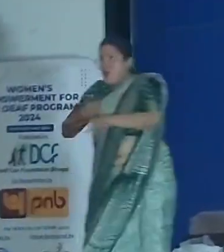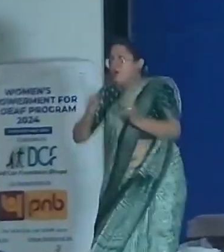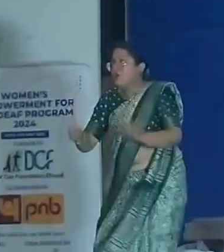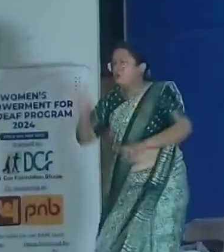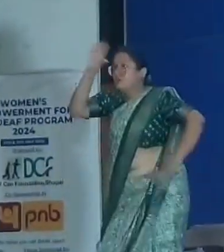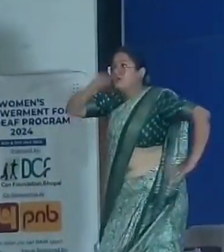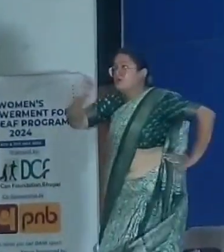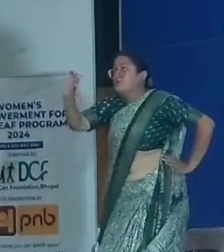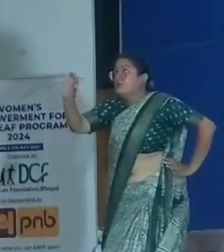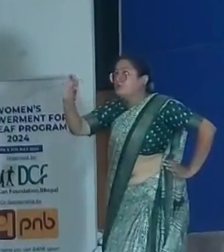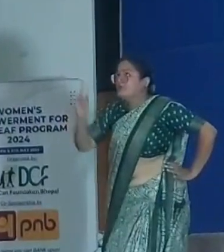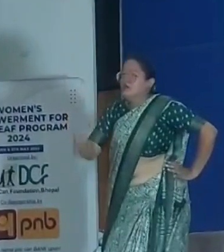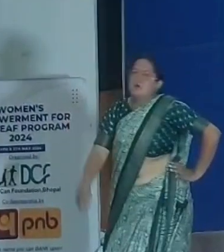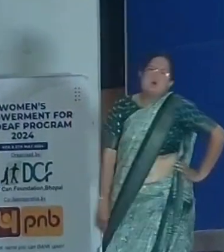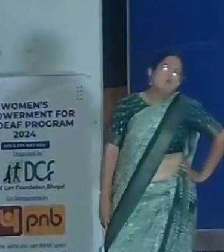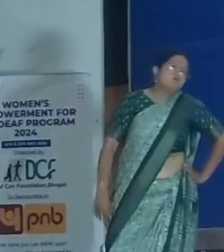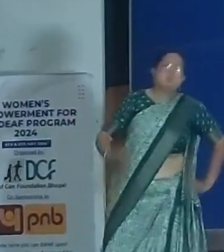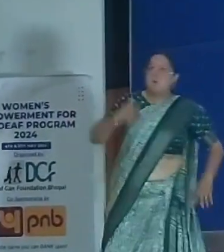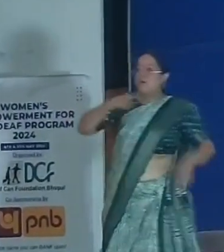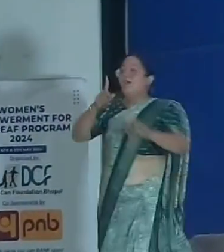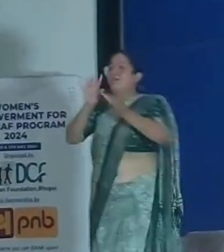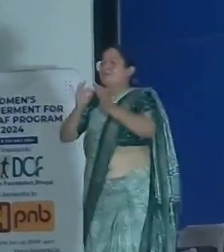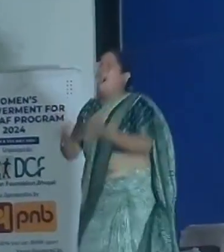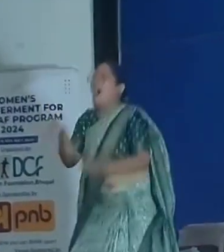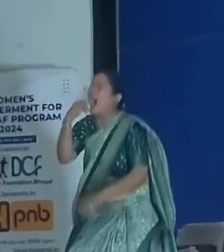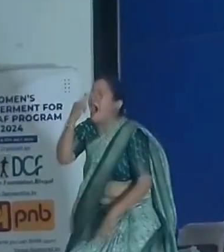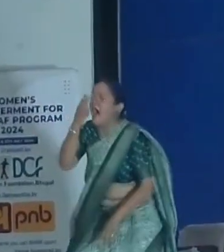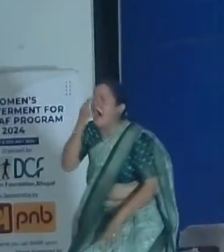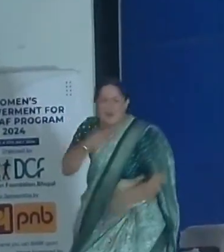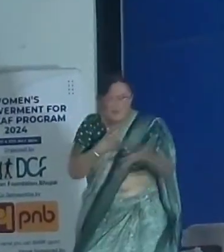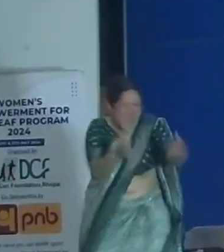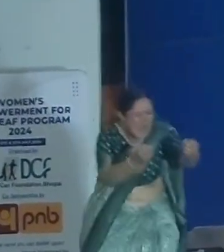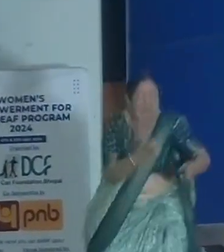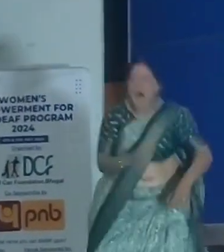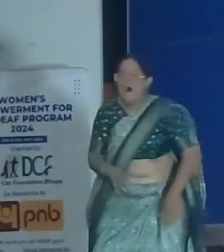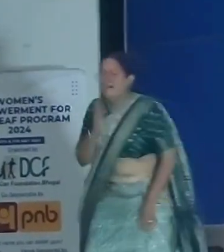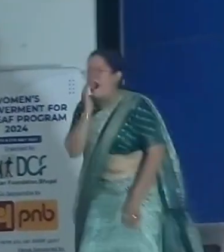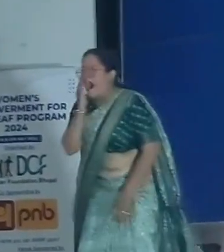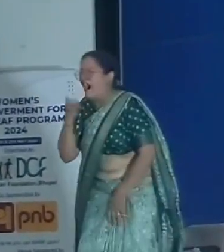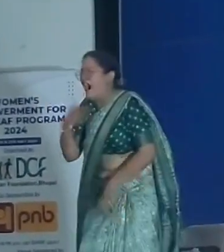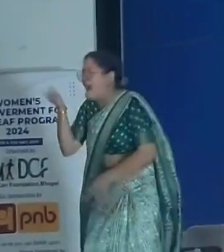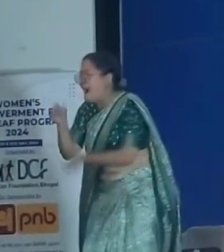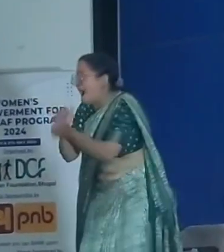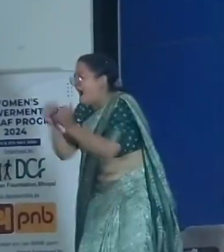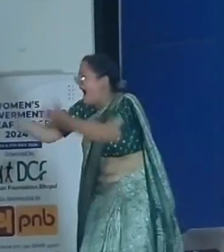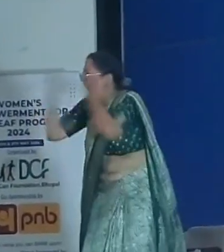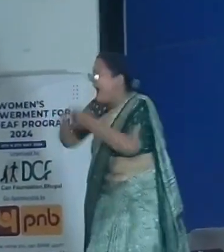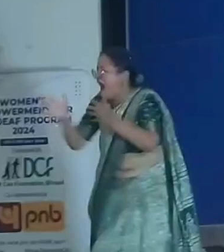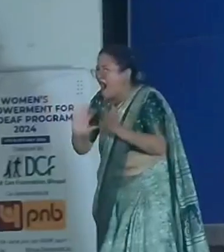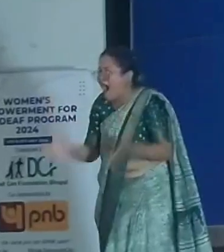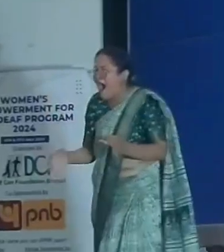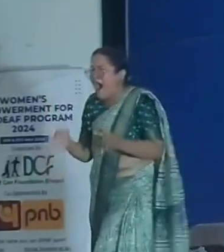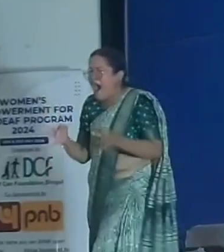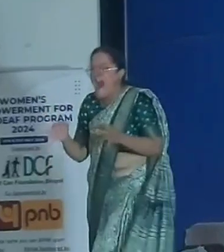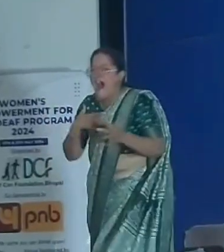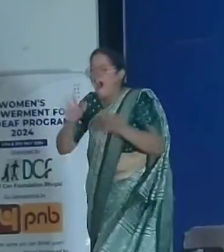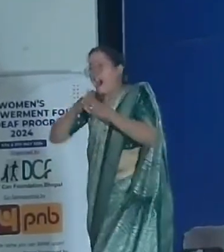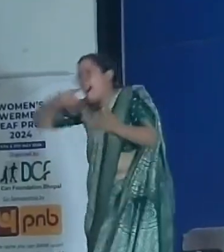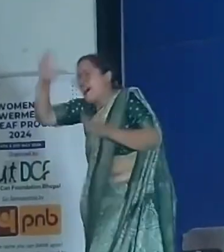किया सुप्रीम कोर्ट को, मैं रात को 9 बजे तक वहाँ पे रुकी रही, इंटरप्रेटर भी वहाँ पे वीक पड़ गए, वहाँ पे जो एक लड़की इंटरप्रेटर थी वो भी रोने लगी, वो डर